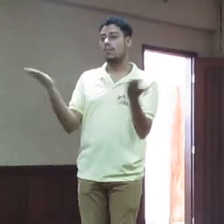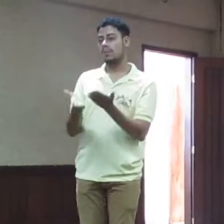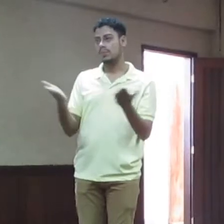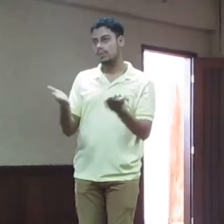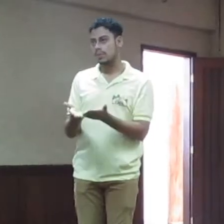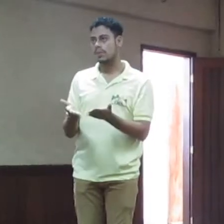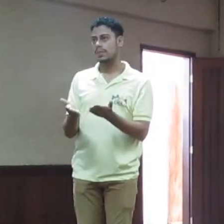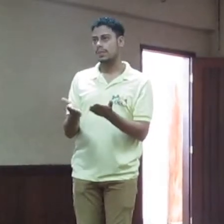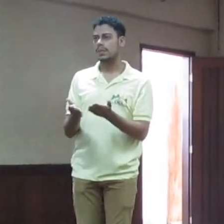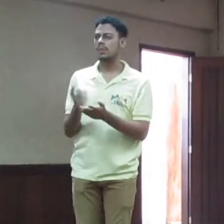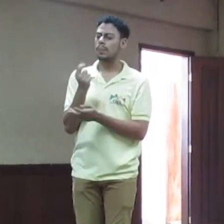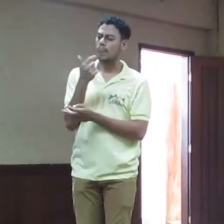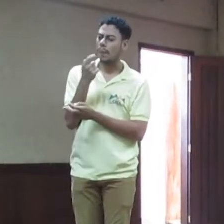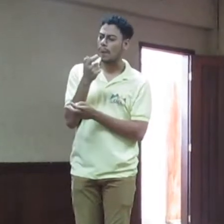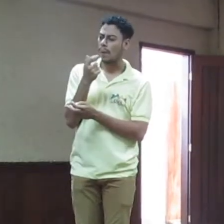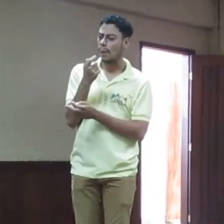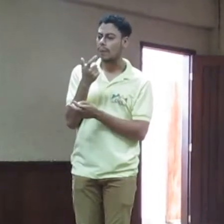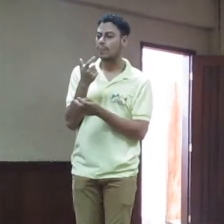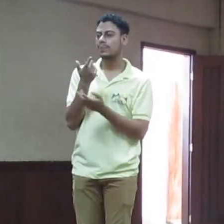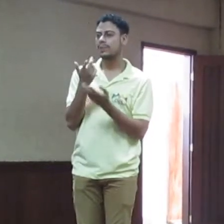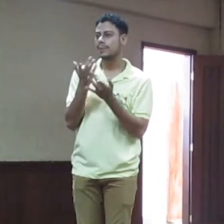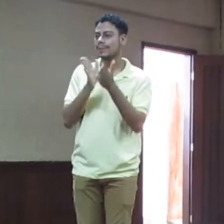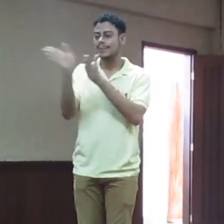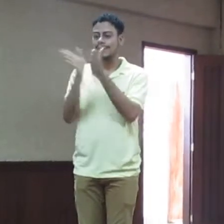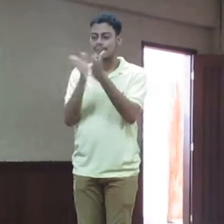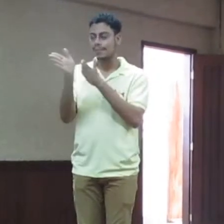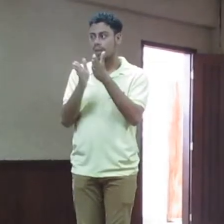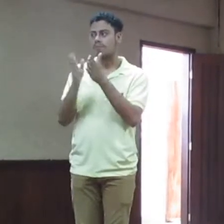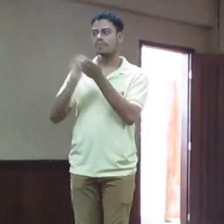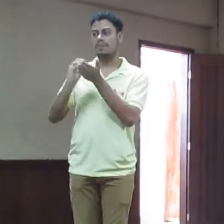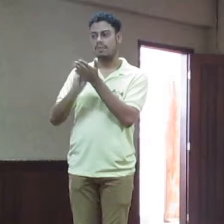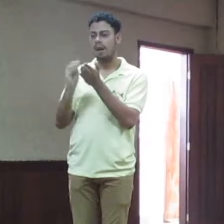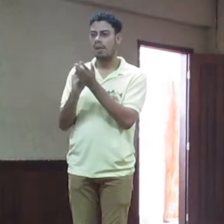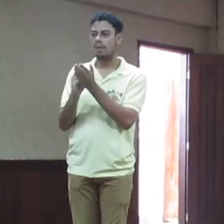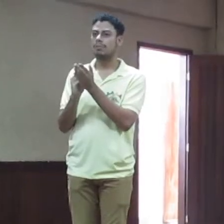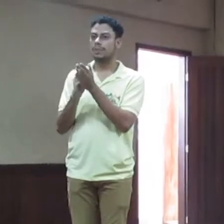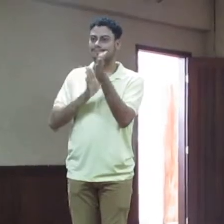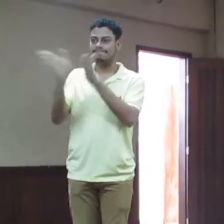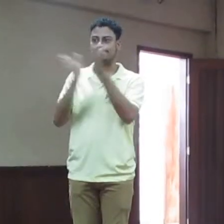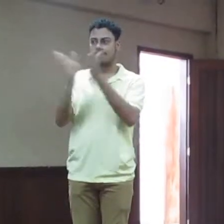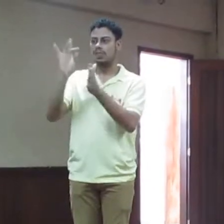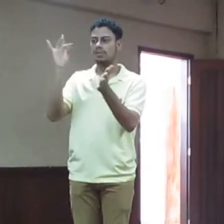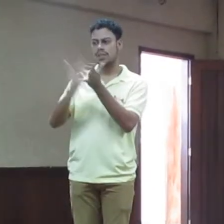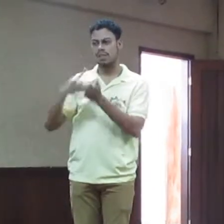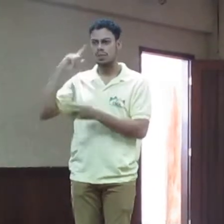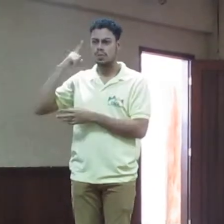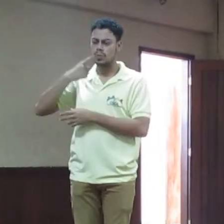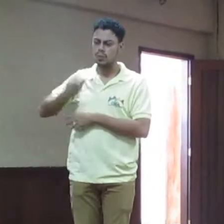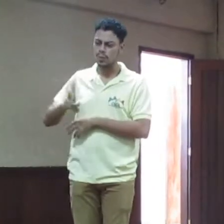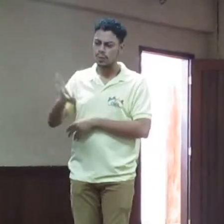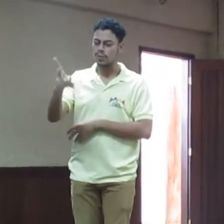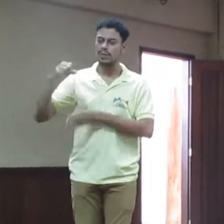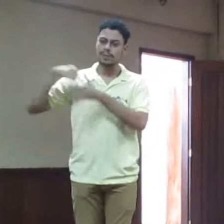dia está um pouco mais acessível, poderia estar mais. Mas eles estão lutando, os surdos lutam para isso.